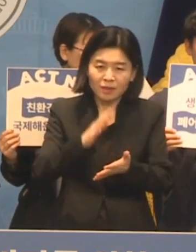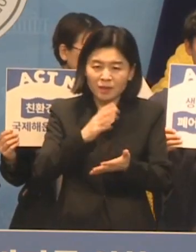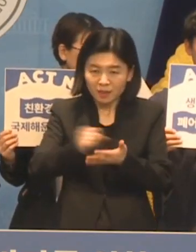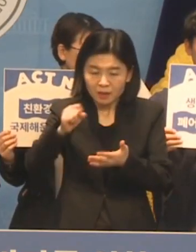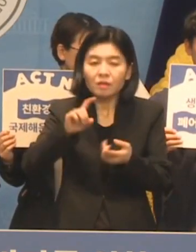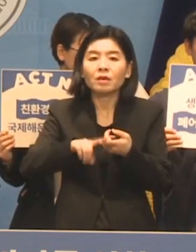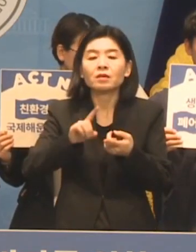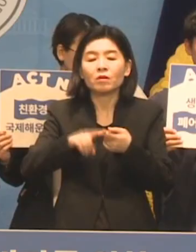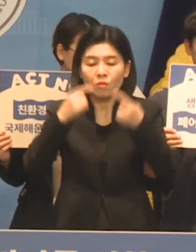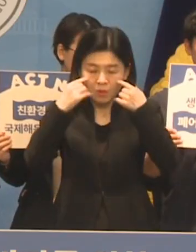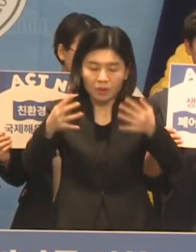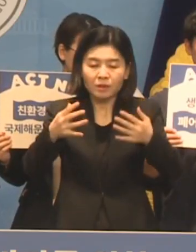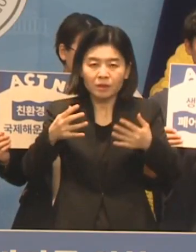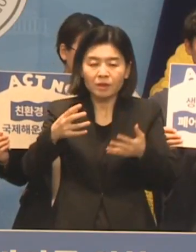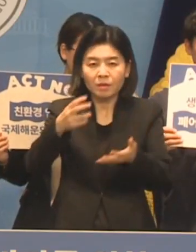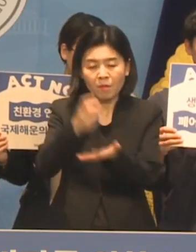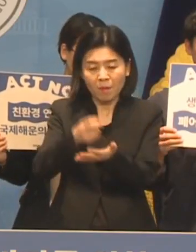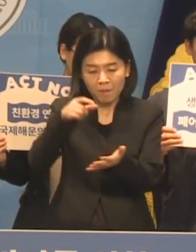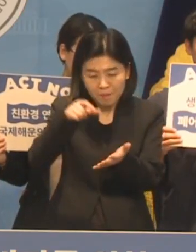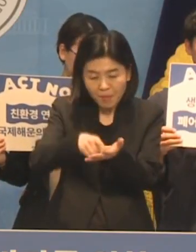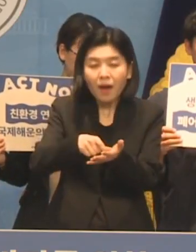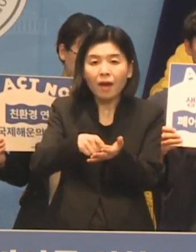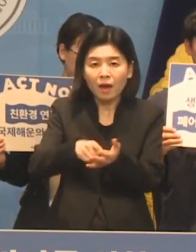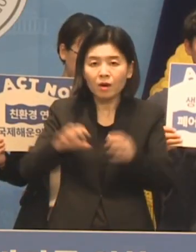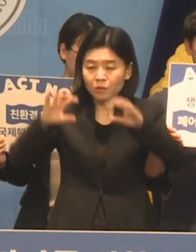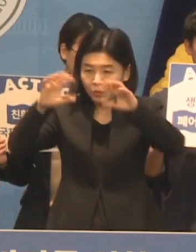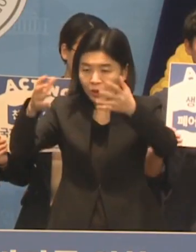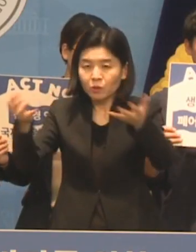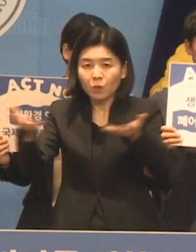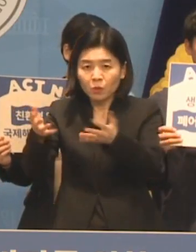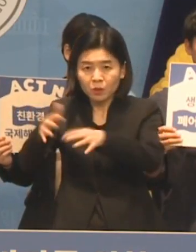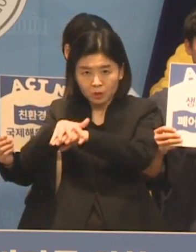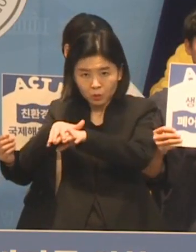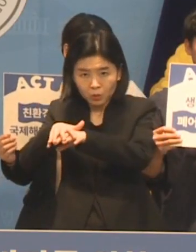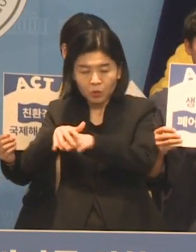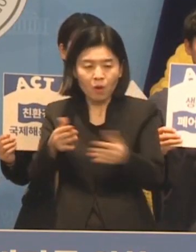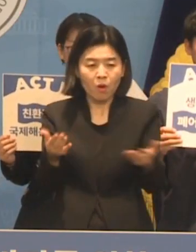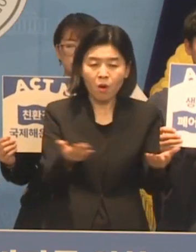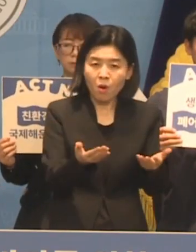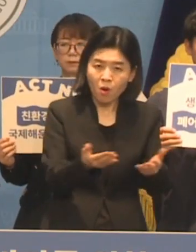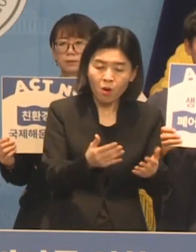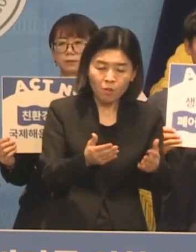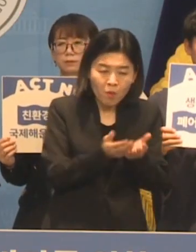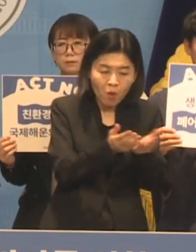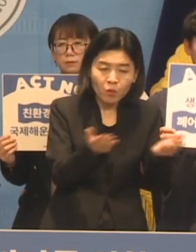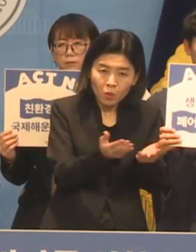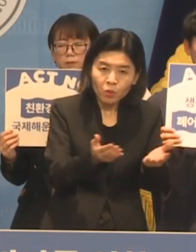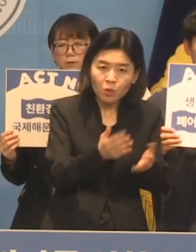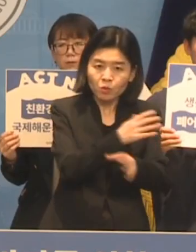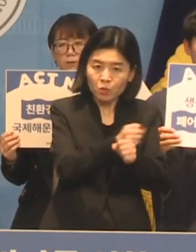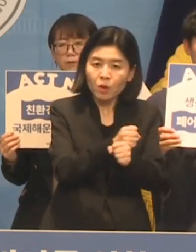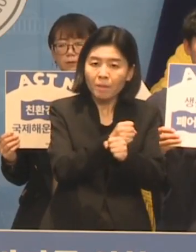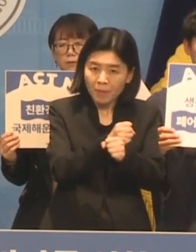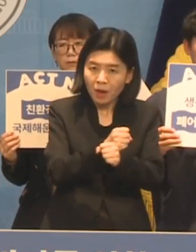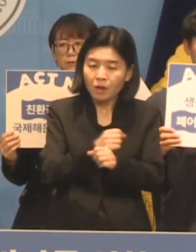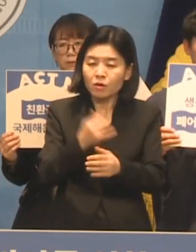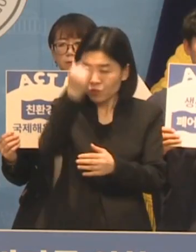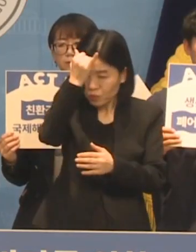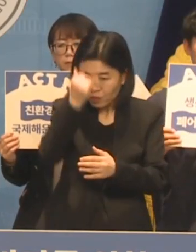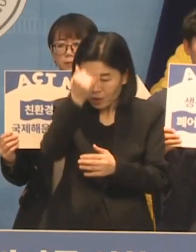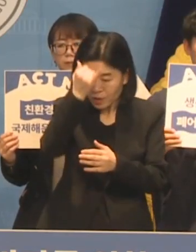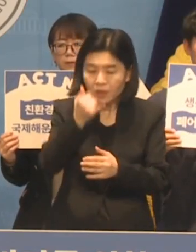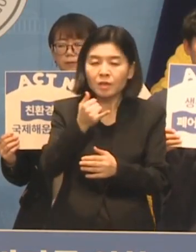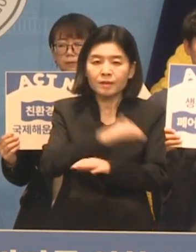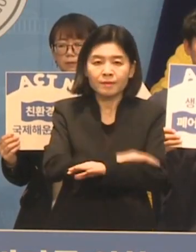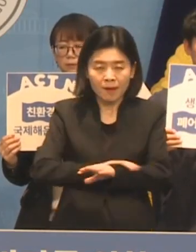선언법에 명시하고 국제노동기구 어선원 노동협약의 비준을 통해 국제사회의 윤리적인 기구로 거듭나야